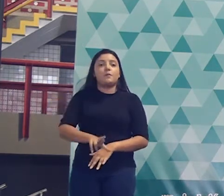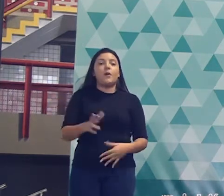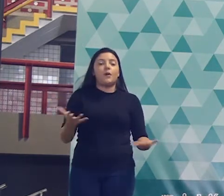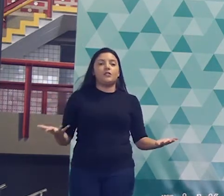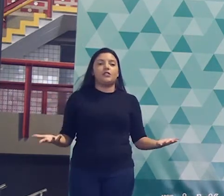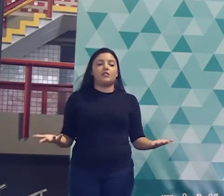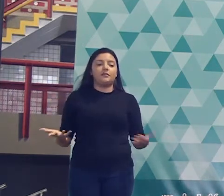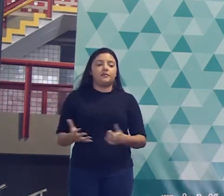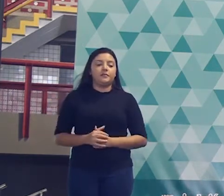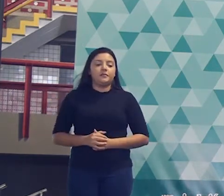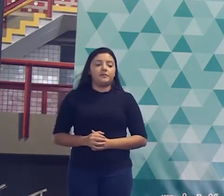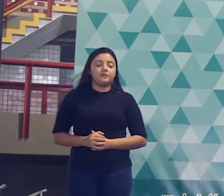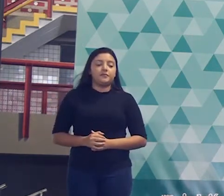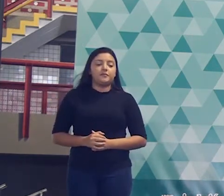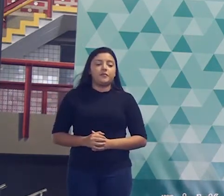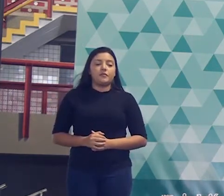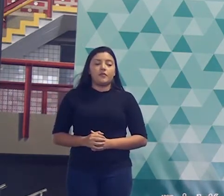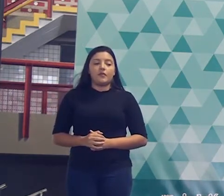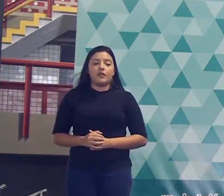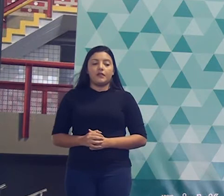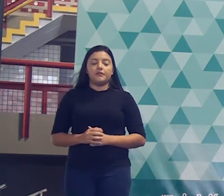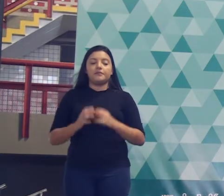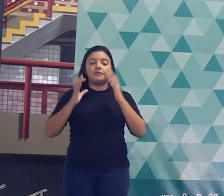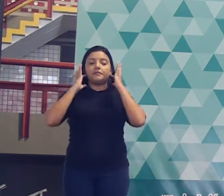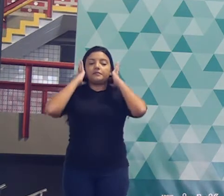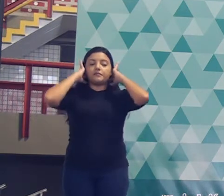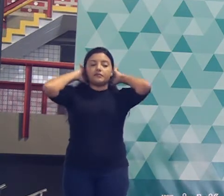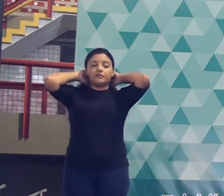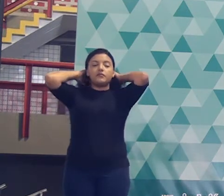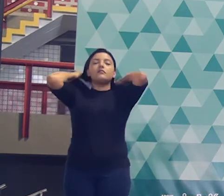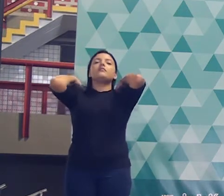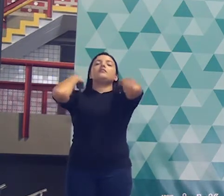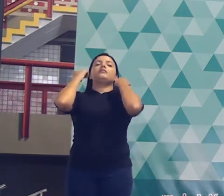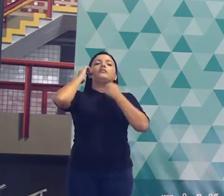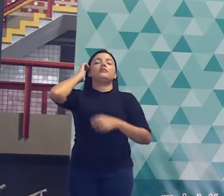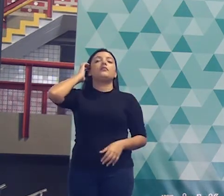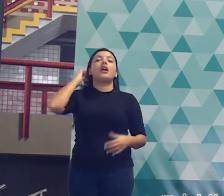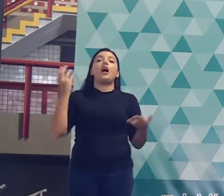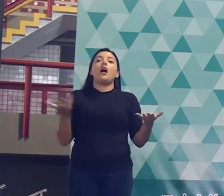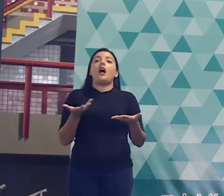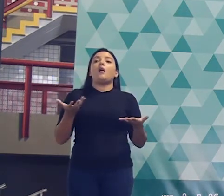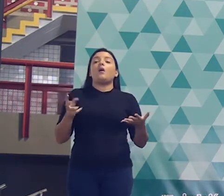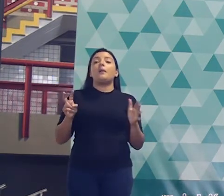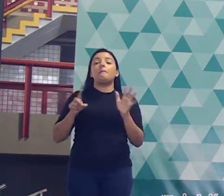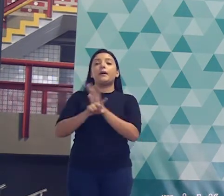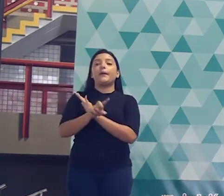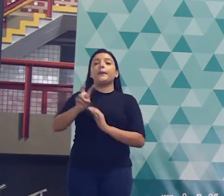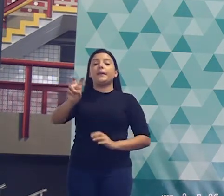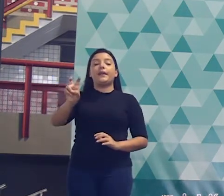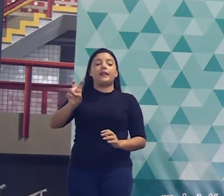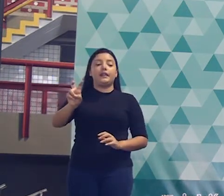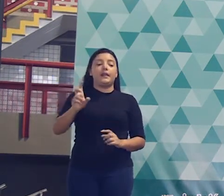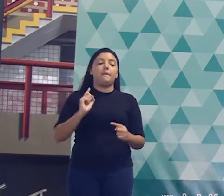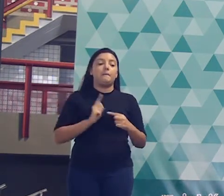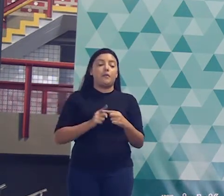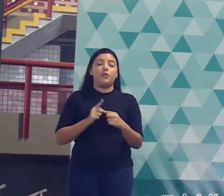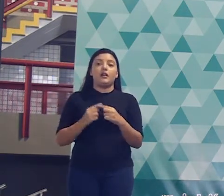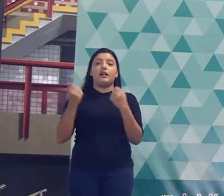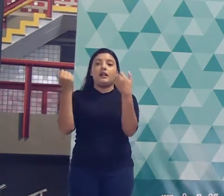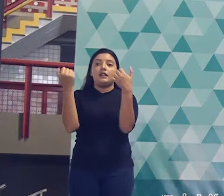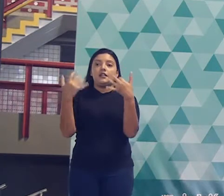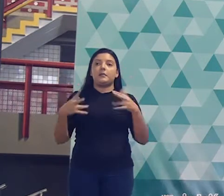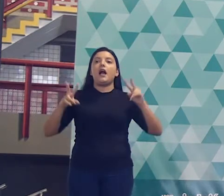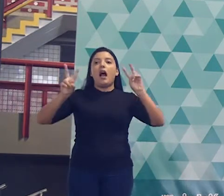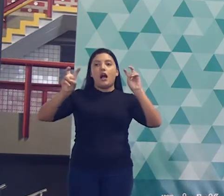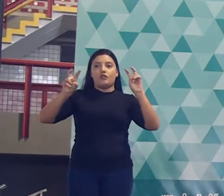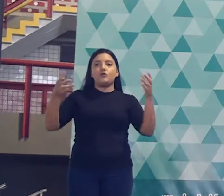para a próxima questão? Vamos lá, próxima questão, ó. Eu pulei para a quinta. Agora, por que eu pulei para a quinta? Porque ela fala sobre esse assunto